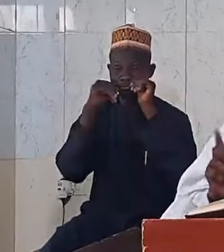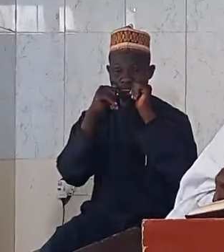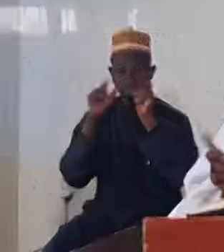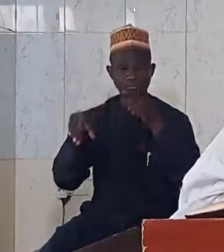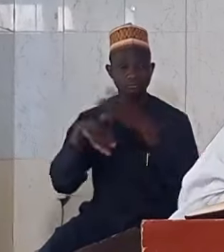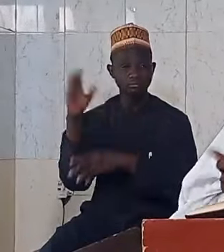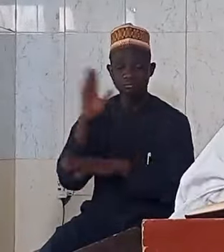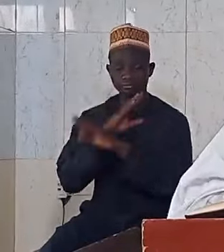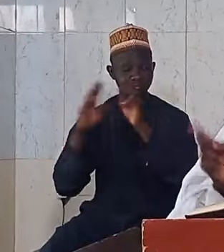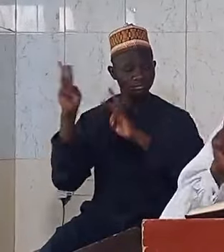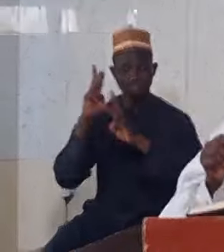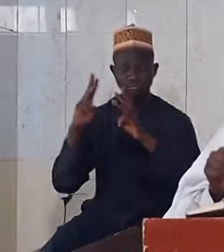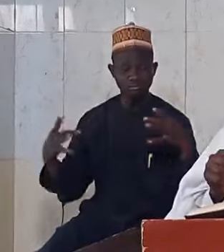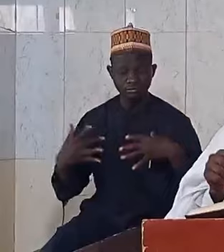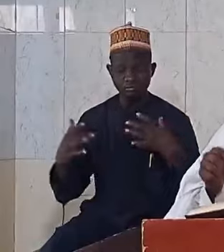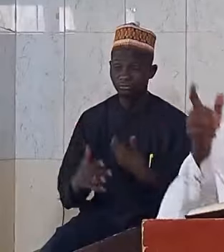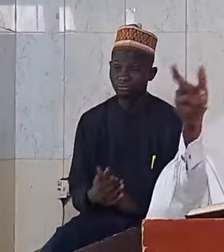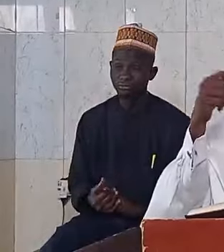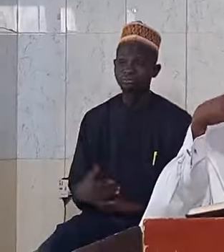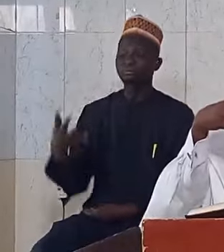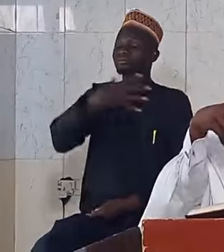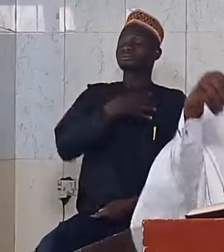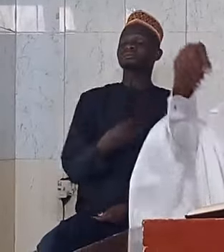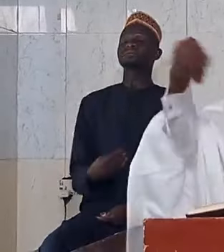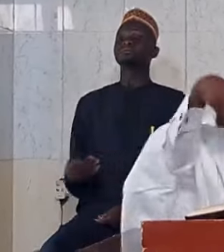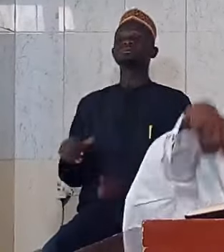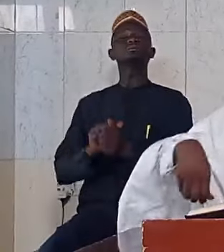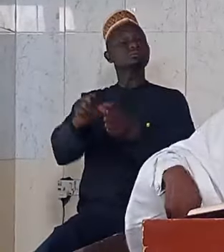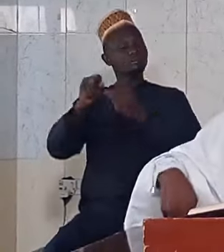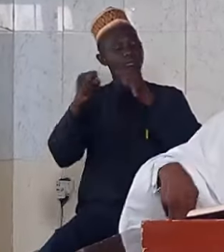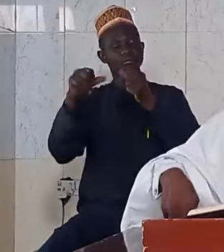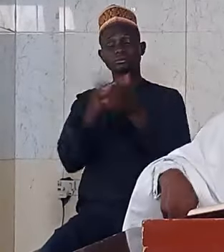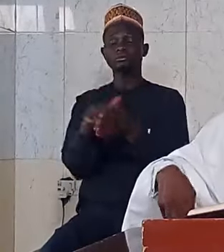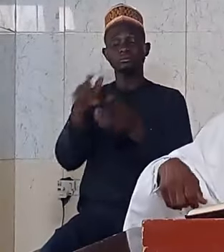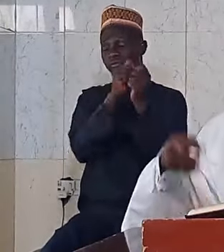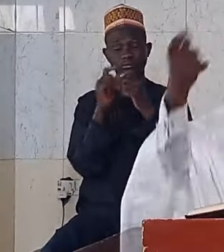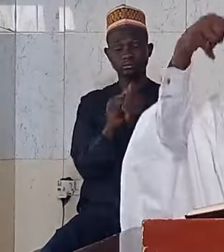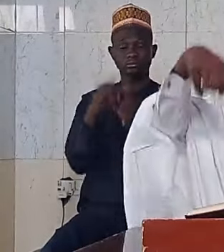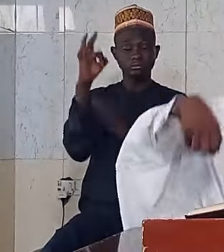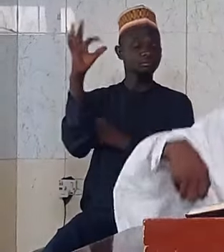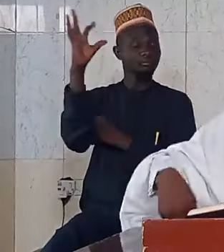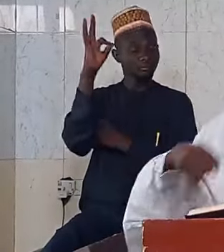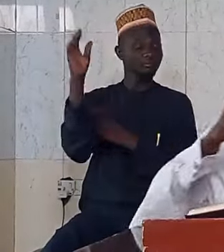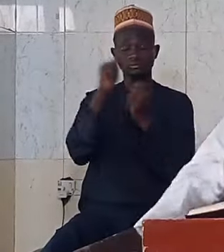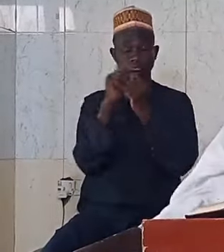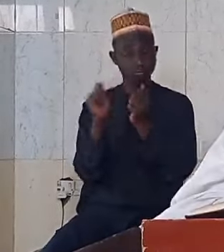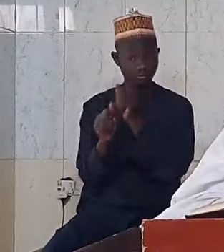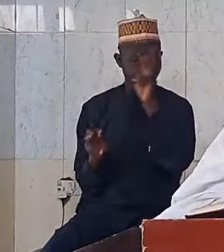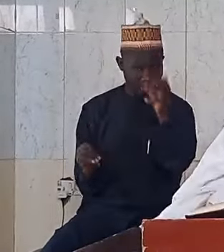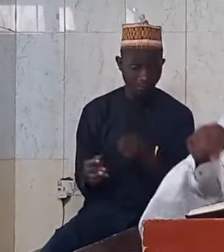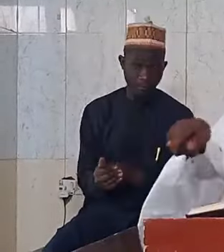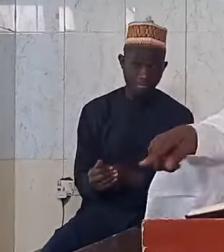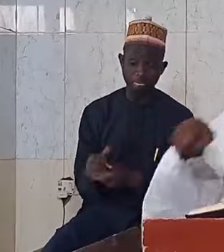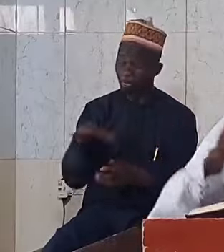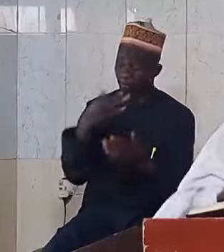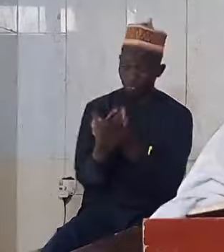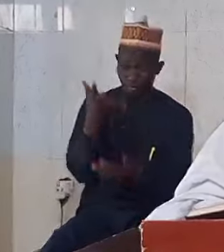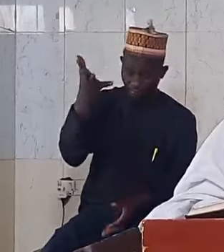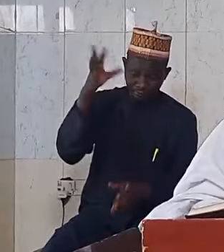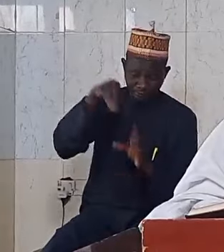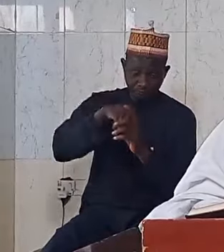kuzabura kar ku tsorata da komai kuma da karfafa cewa suna tare da Allah kuma Allah yana tare da su duk yana cikin